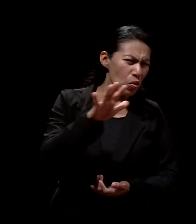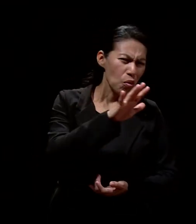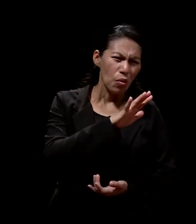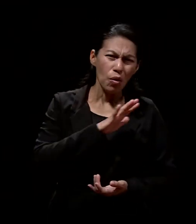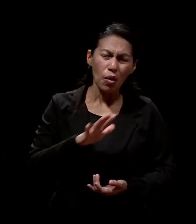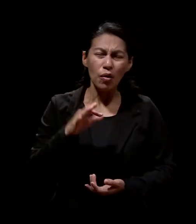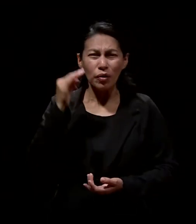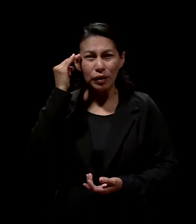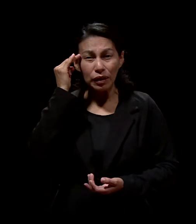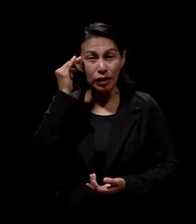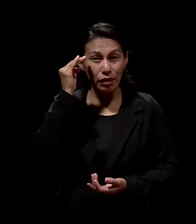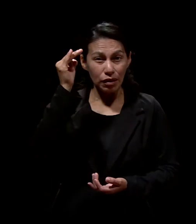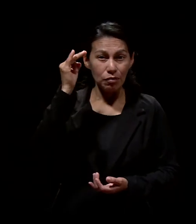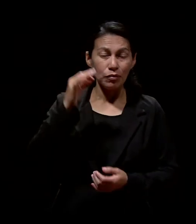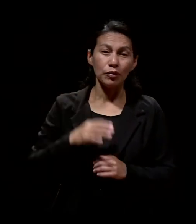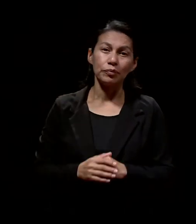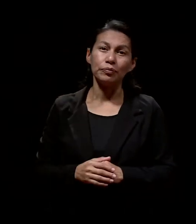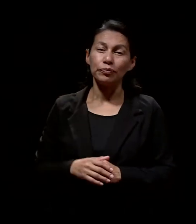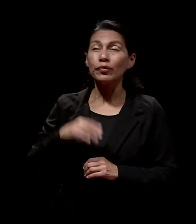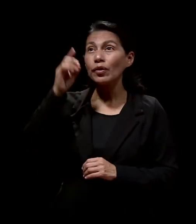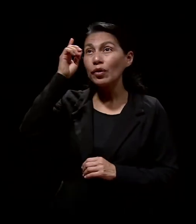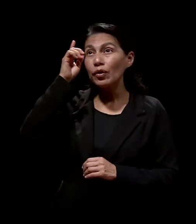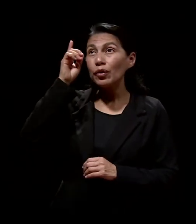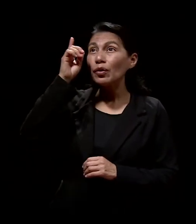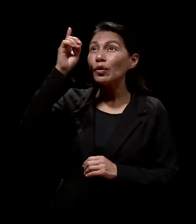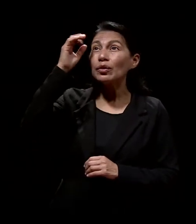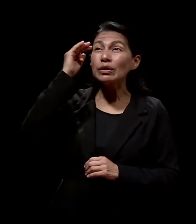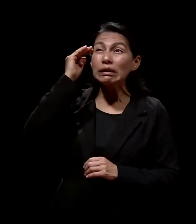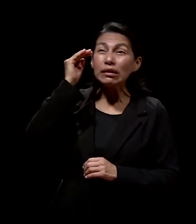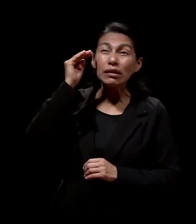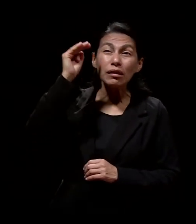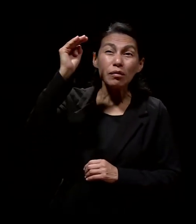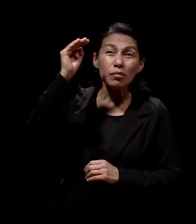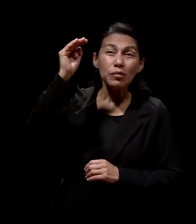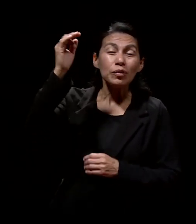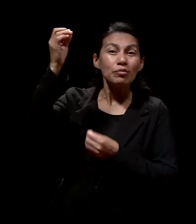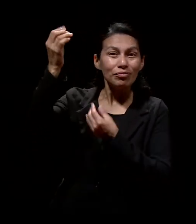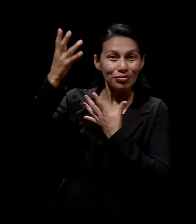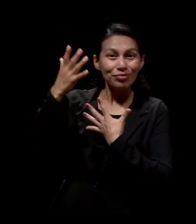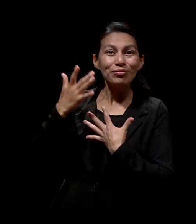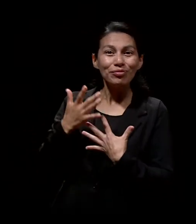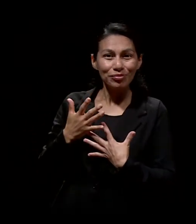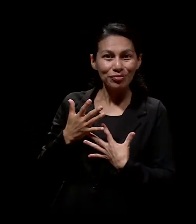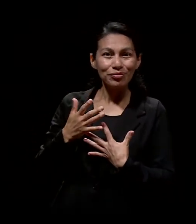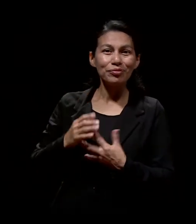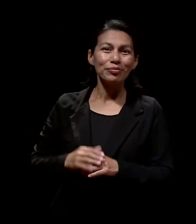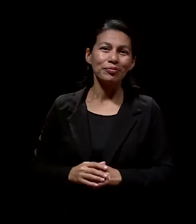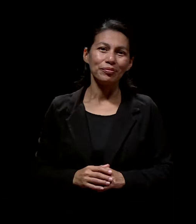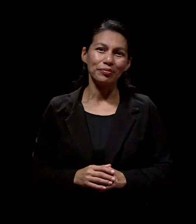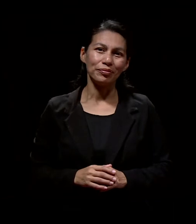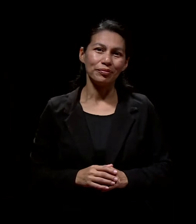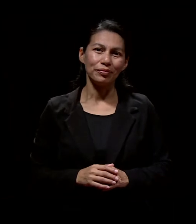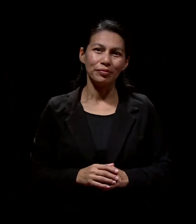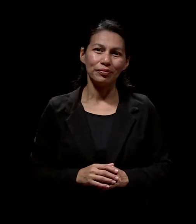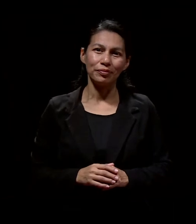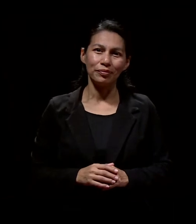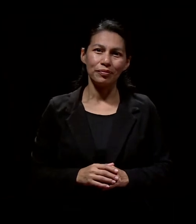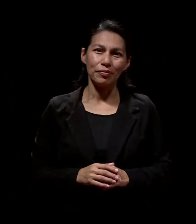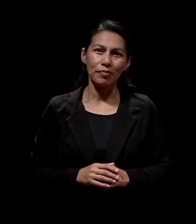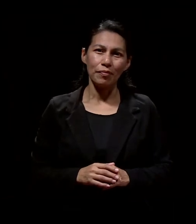tiempo. Y los tiempos de Dios llegan también para nosotros, como aquella